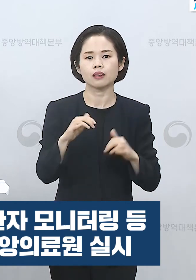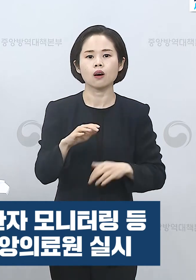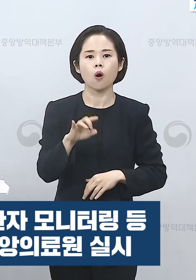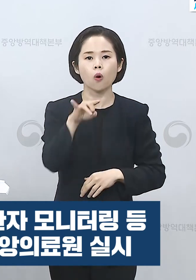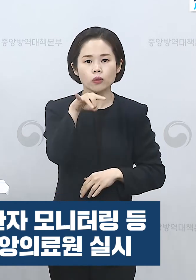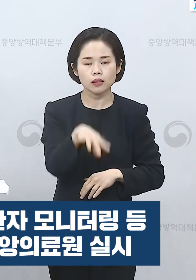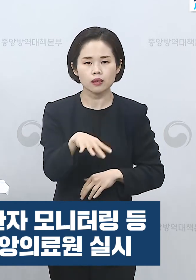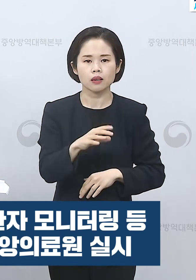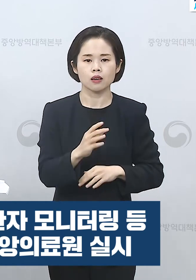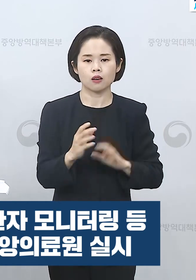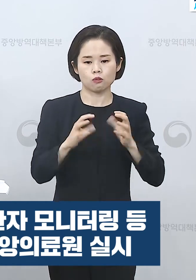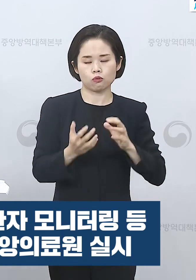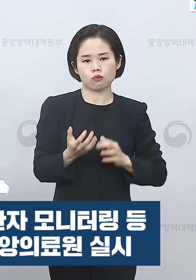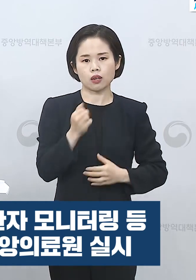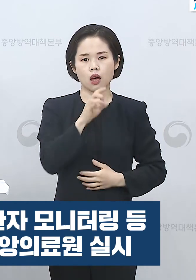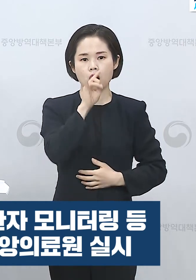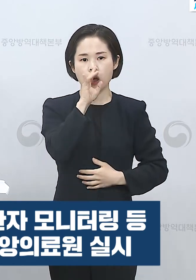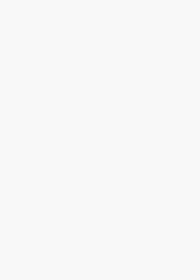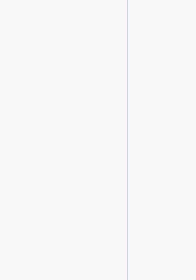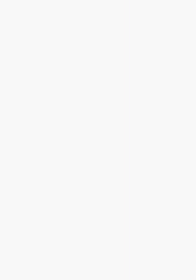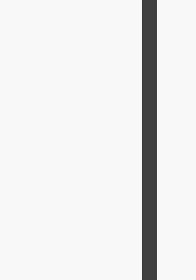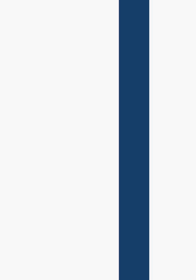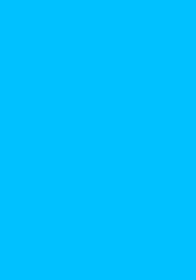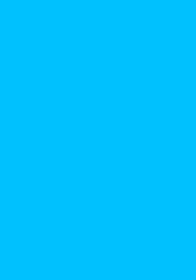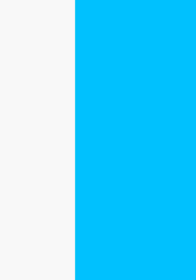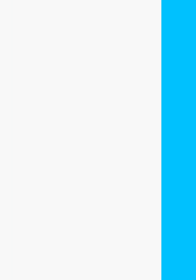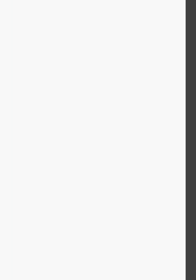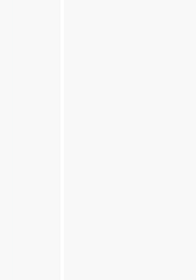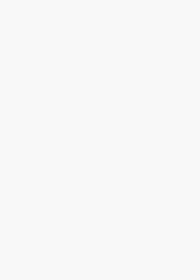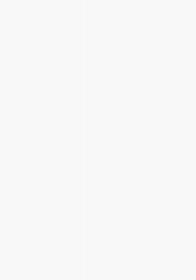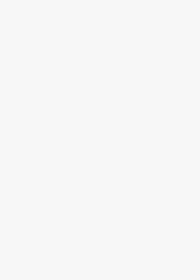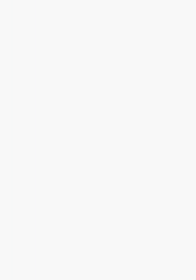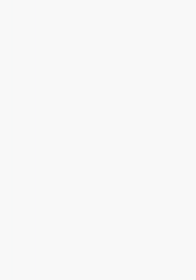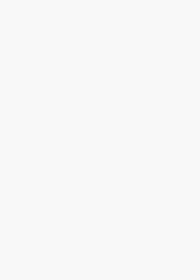국립중앙의료원에 위탁하여 실시할 계획입니다.